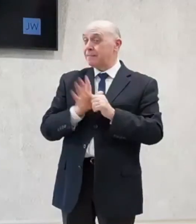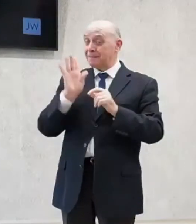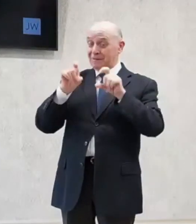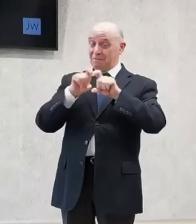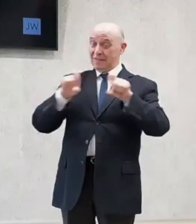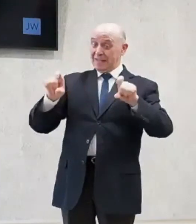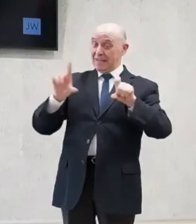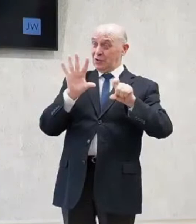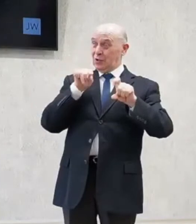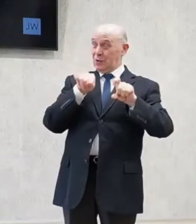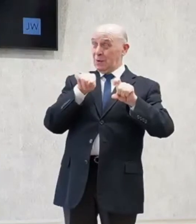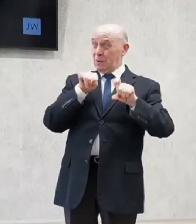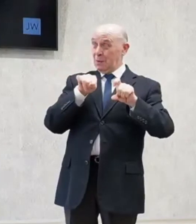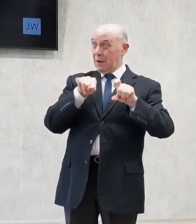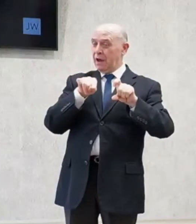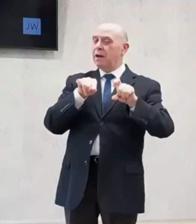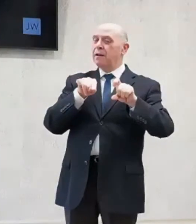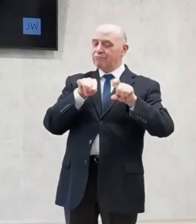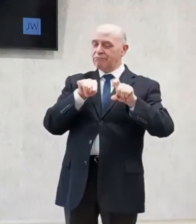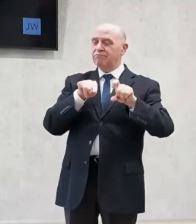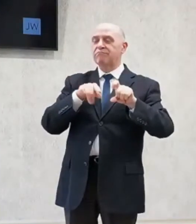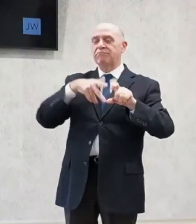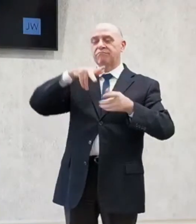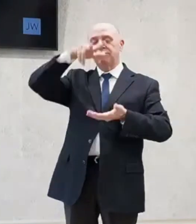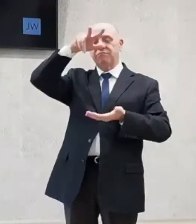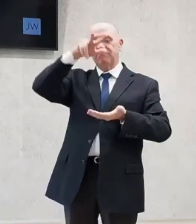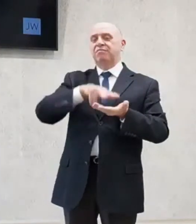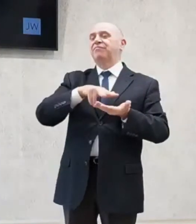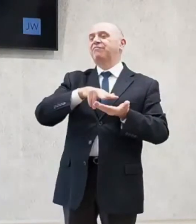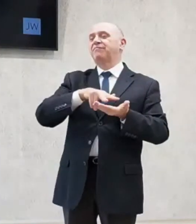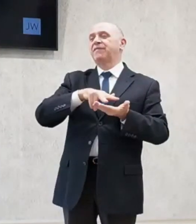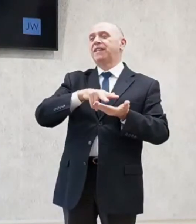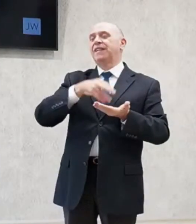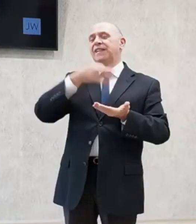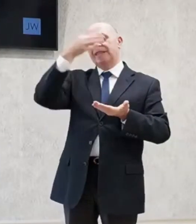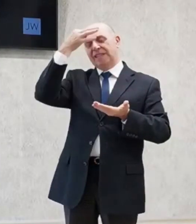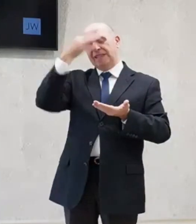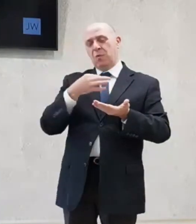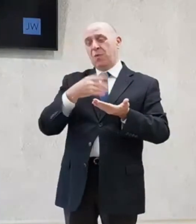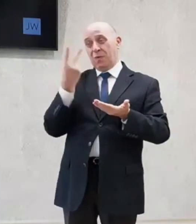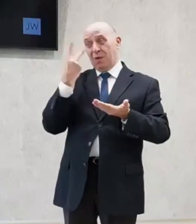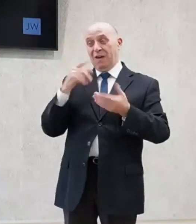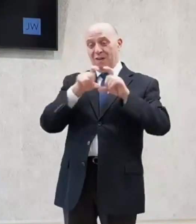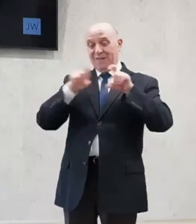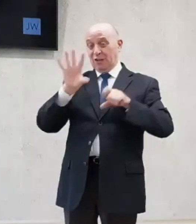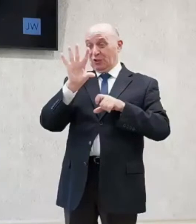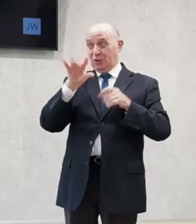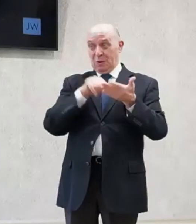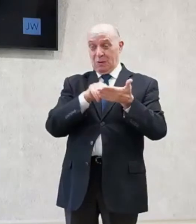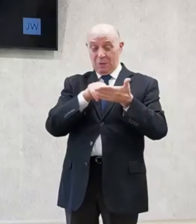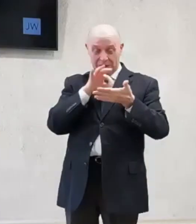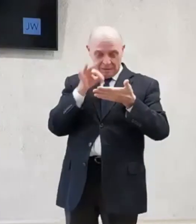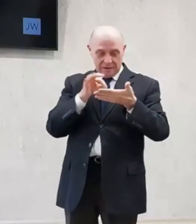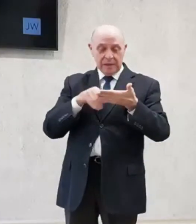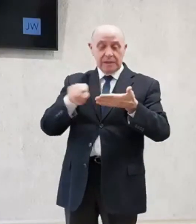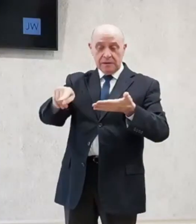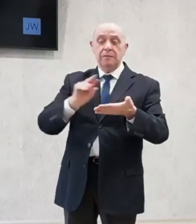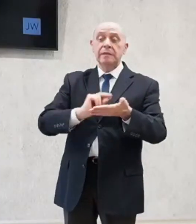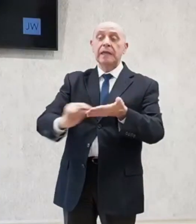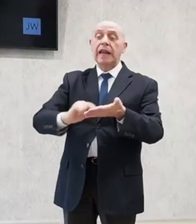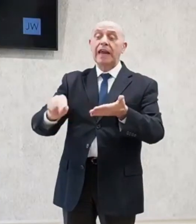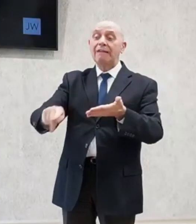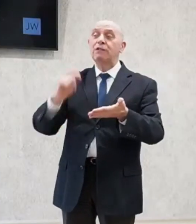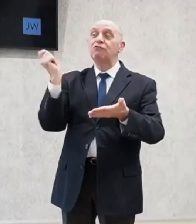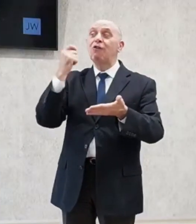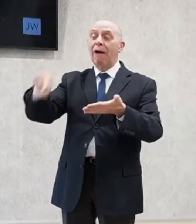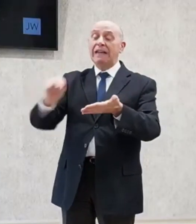notate pone un suggello sulla certezza che quanto scritto si avvererà Infatti dice scrivi perché